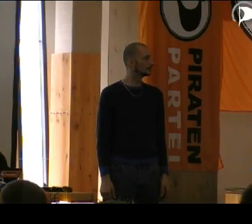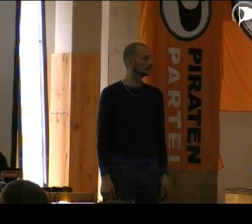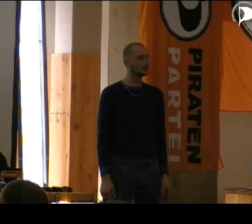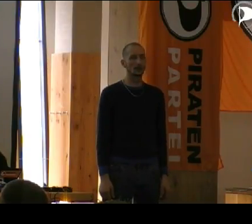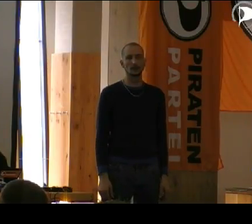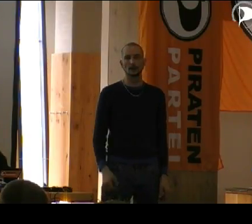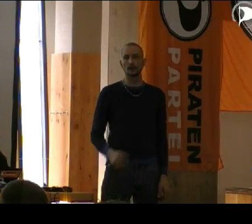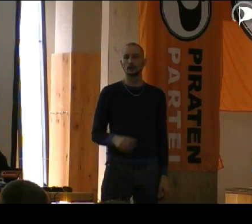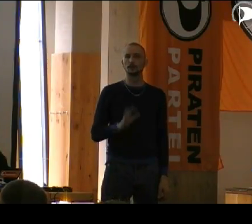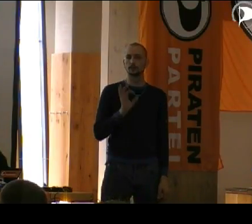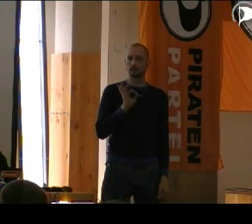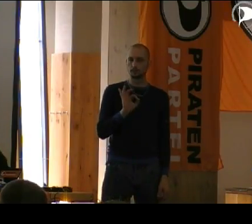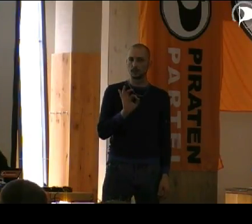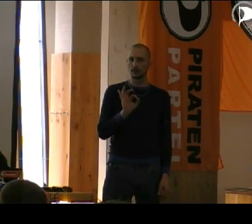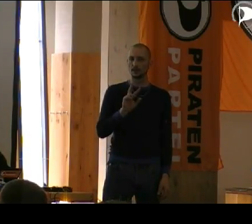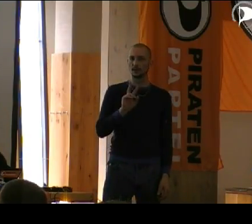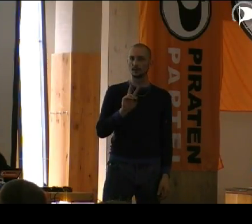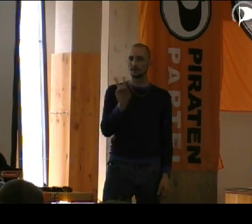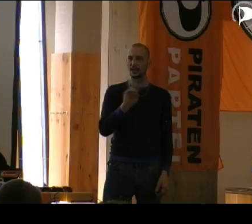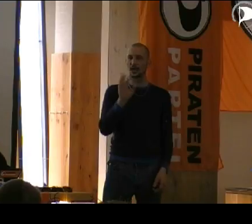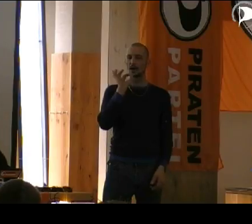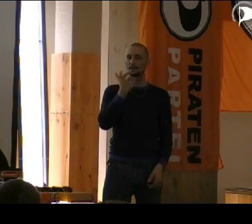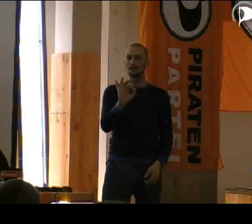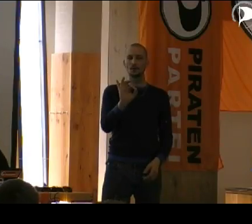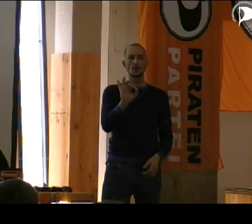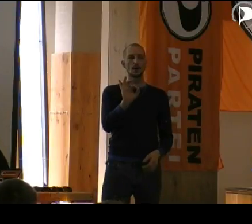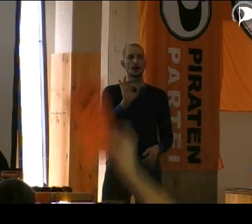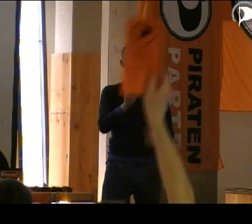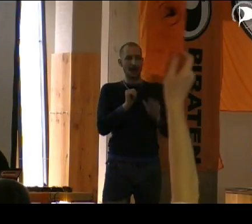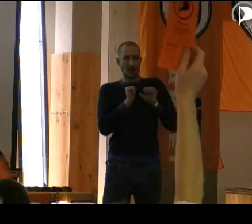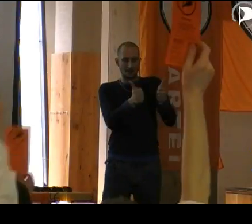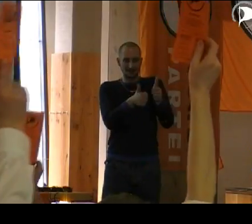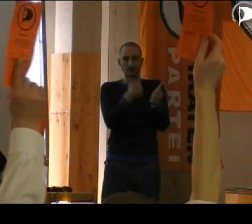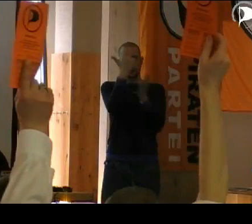er ist für den von matthias schrader aushilfs protokollanten